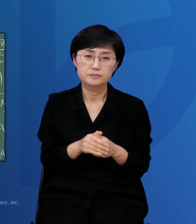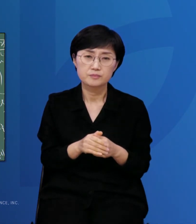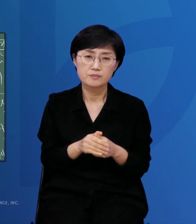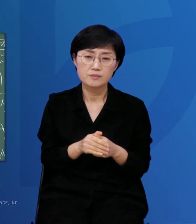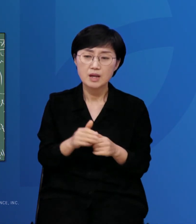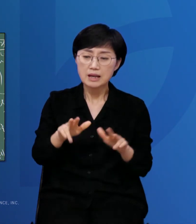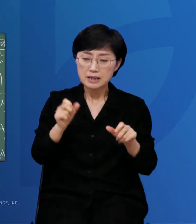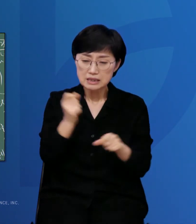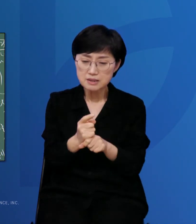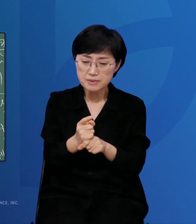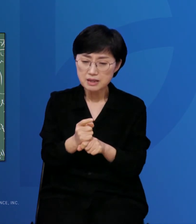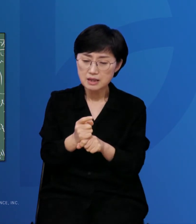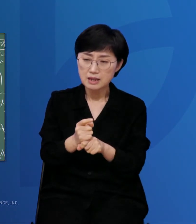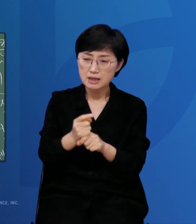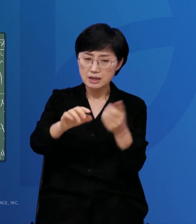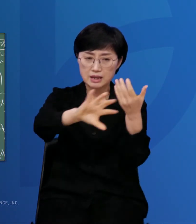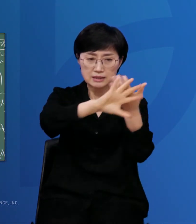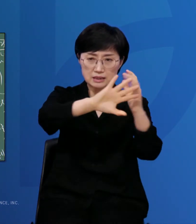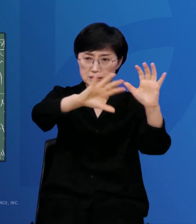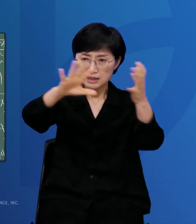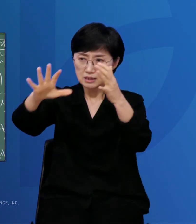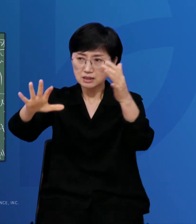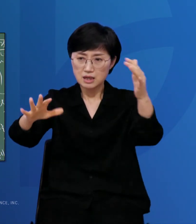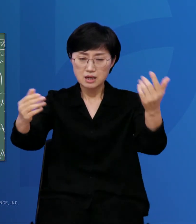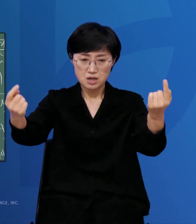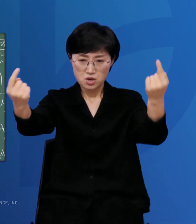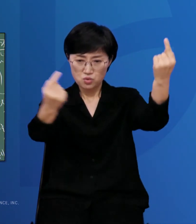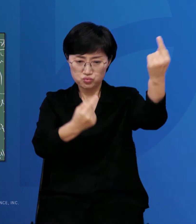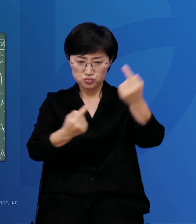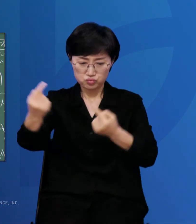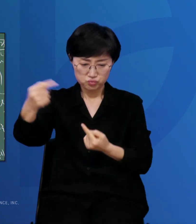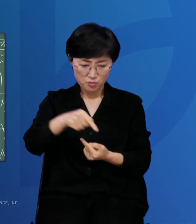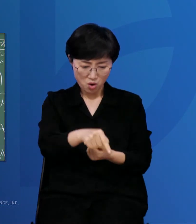한국에 와 있는 다민족 있죠. 제대로 붙잡으세요.